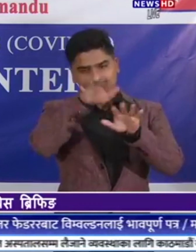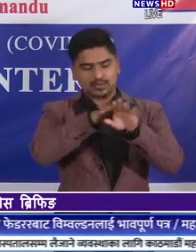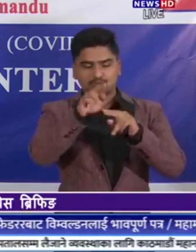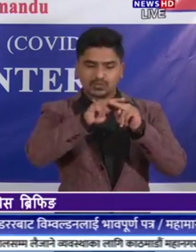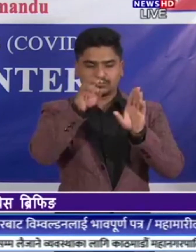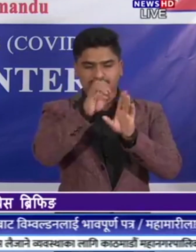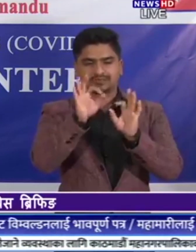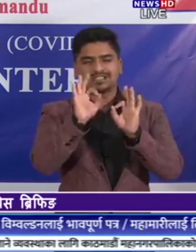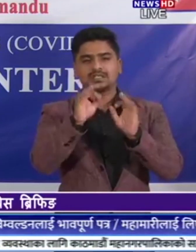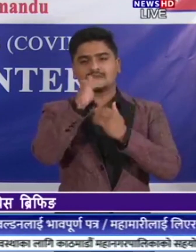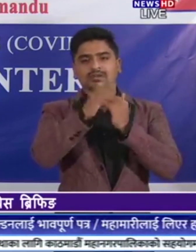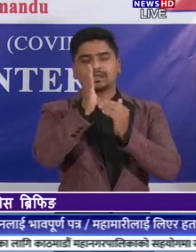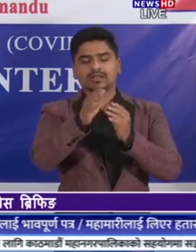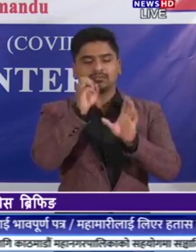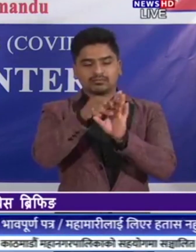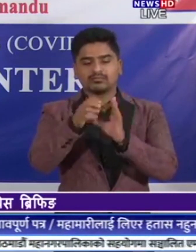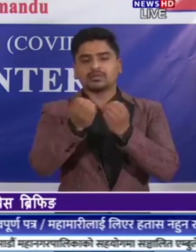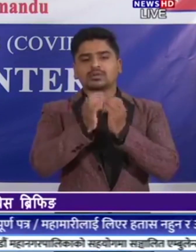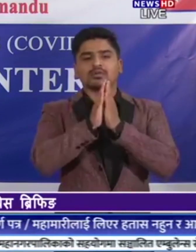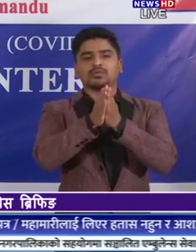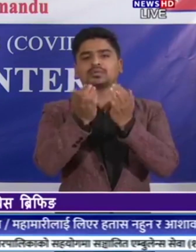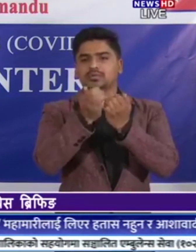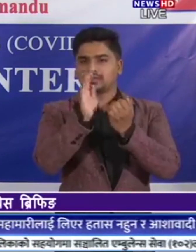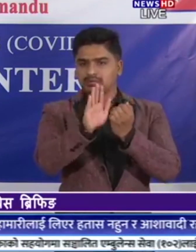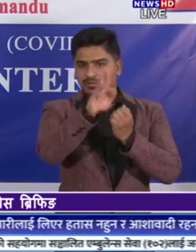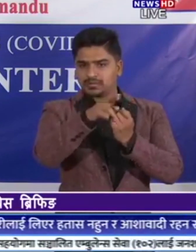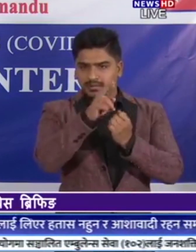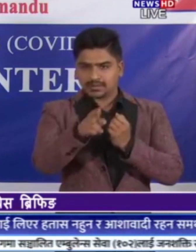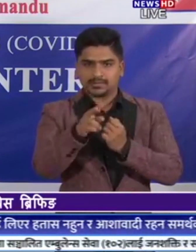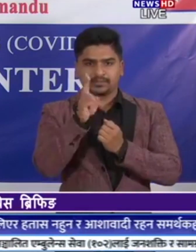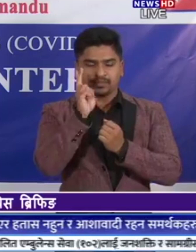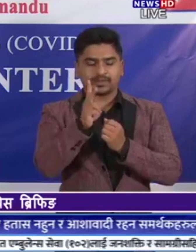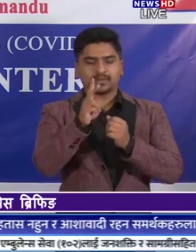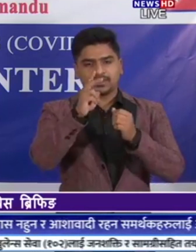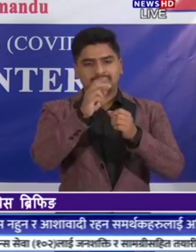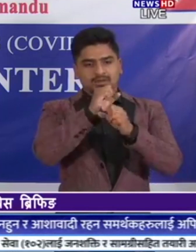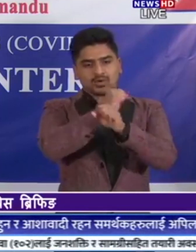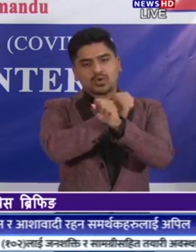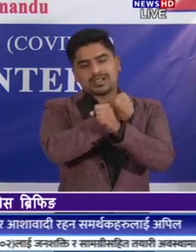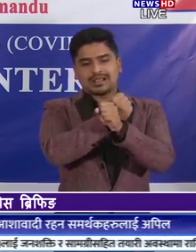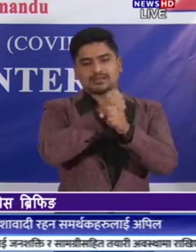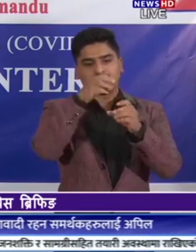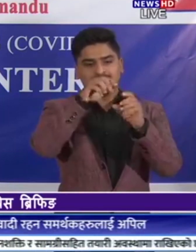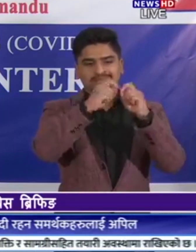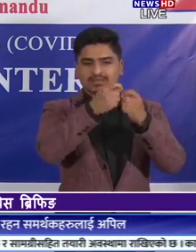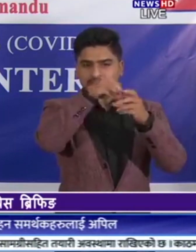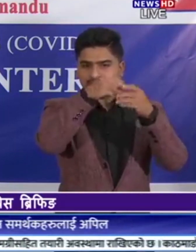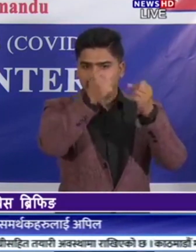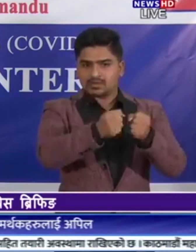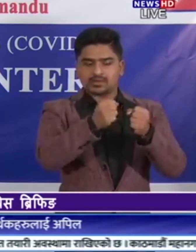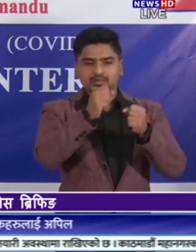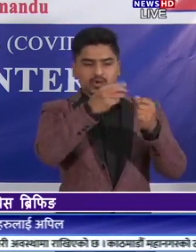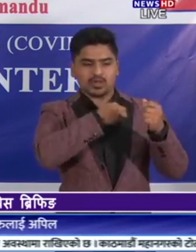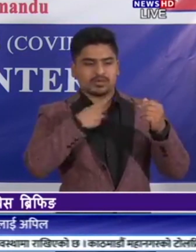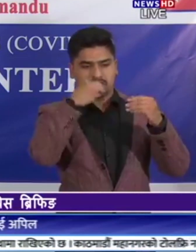रूप मा र करेक्ट रूप मा भर दिन होना, आमे आप अन्रोद पनी कर्शाँ, र ते रेर जोन मा परेका हरू, आईसोलेशन मा बसने वा न बसने